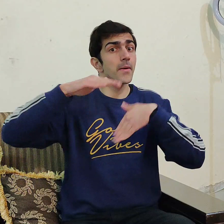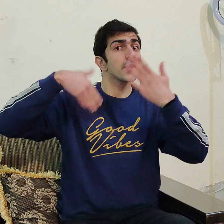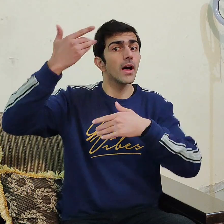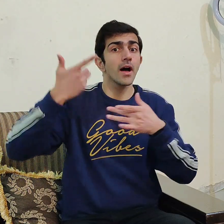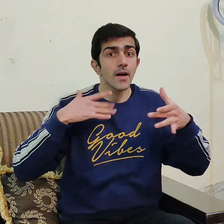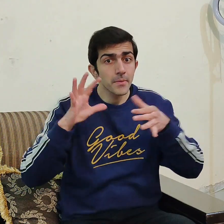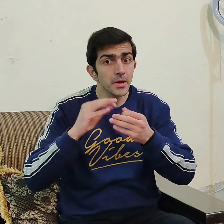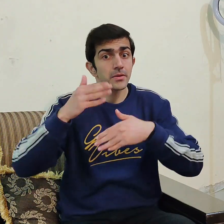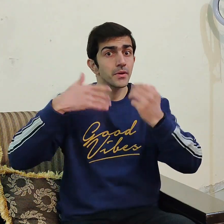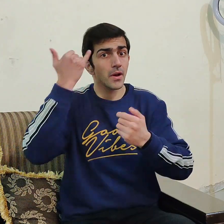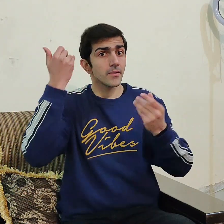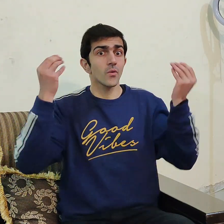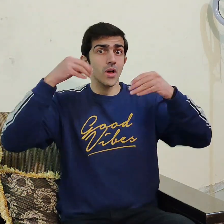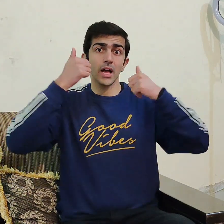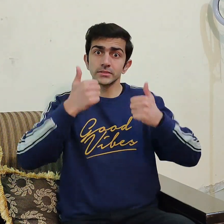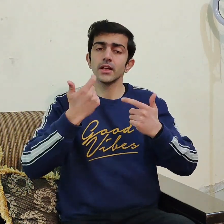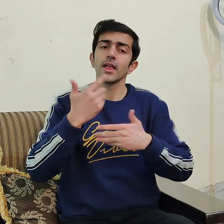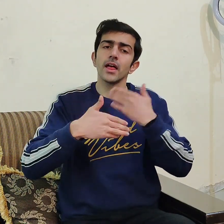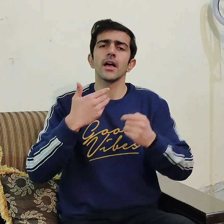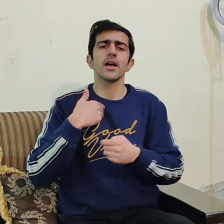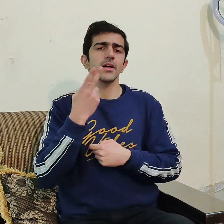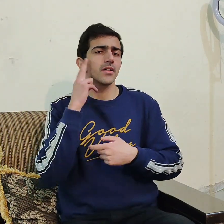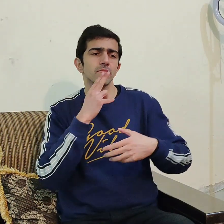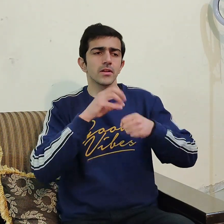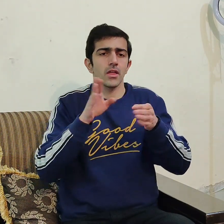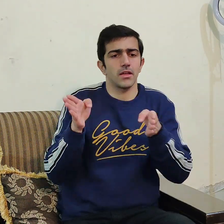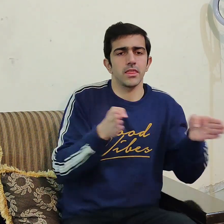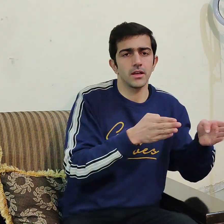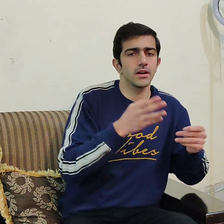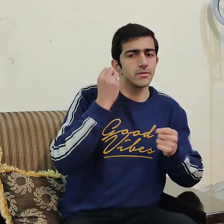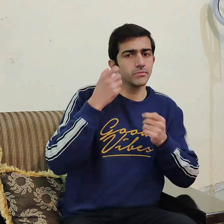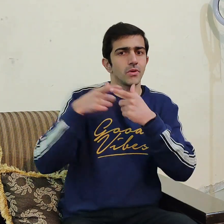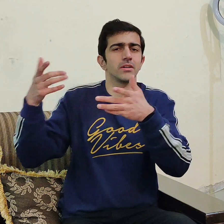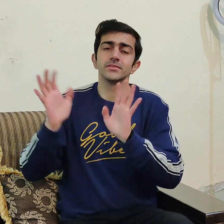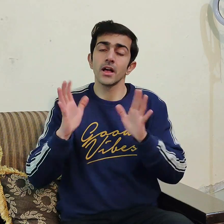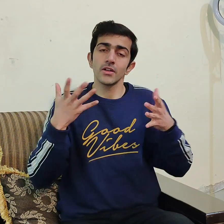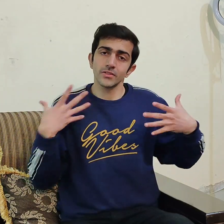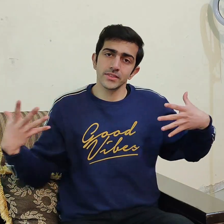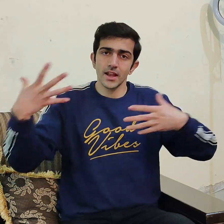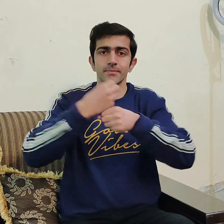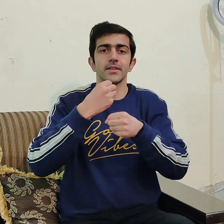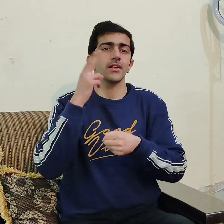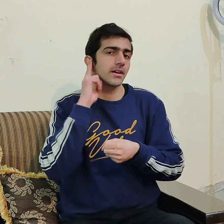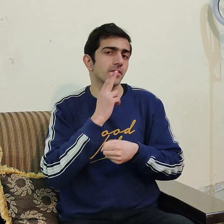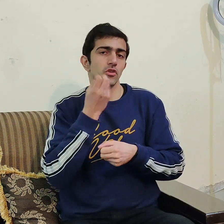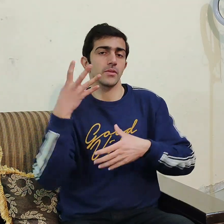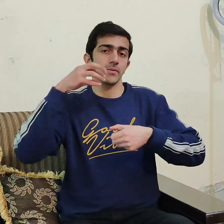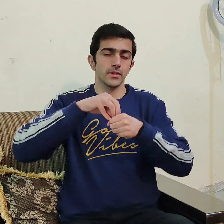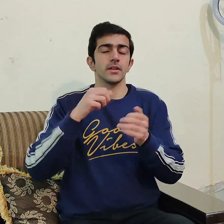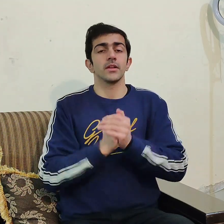ये चीज़ महदूद ना रहे, क्योंकि सोसाइटी को इसी तरह इंक्लूसिव बनाया जा सकता है, और डेफ कम्युनिटी अगर साइड पे रहेगी तो इस तरह काम नहीं हो